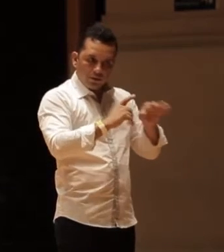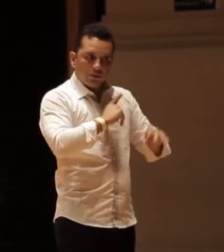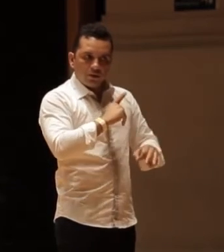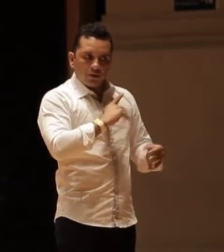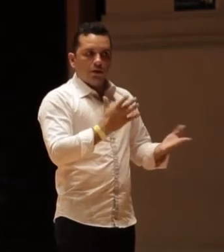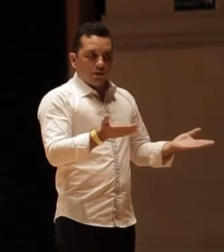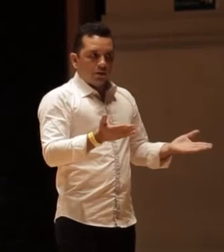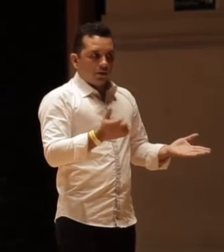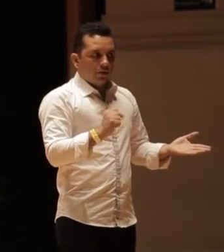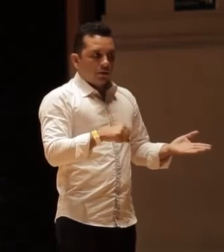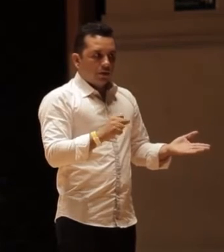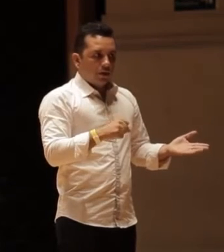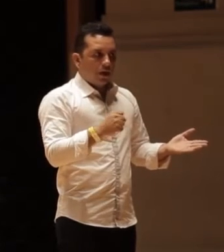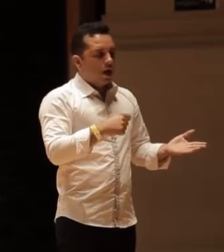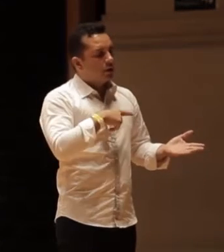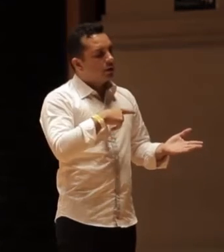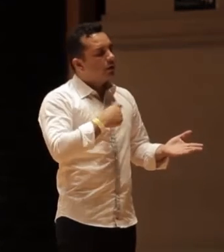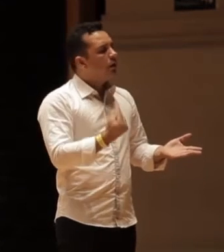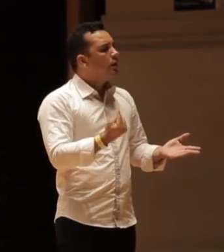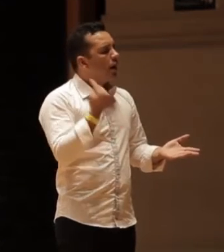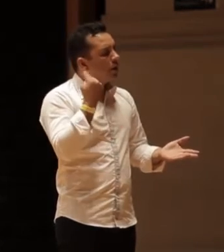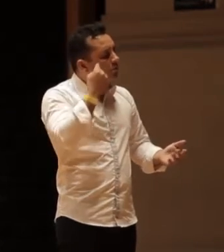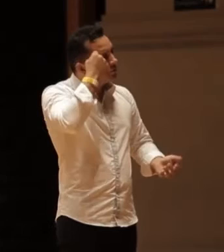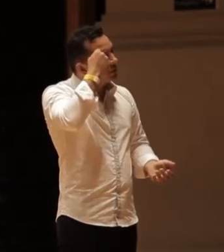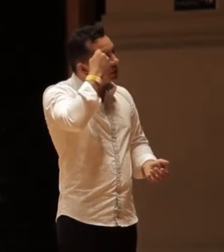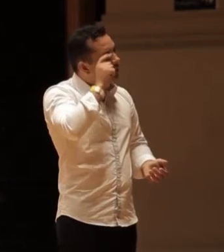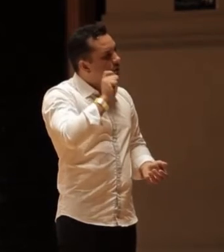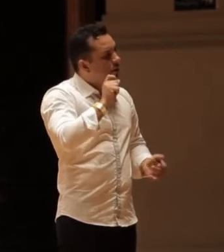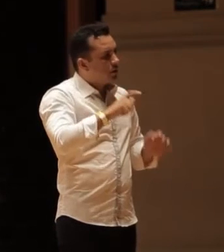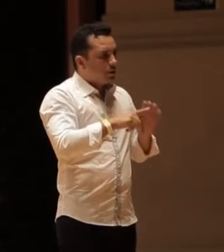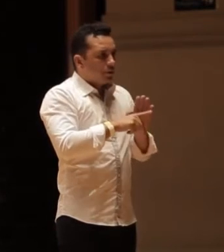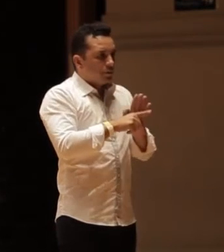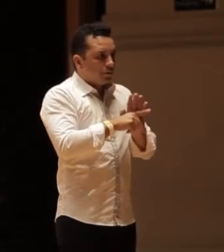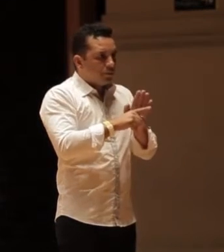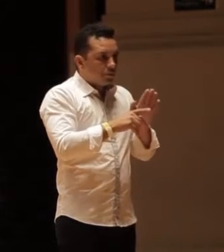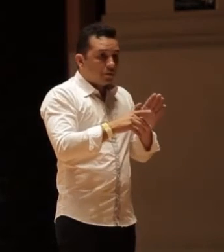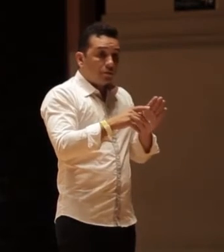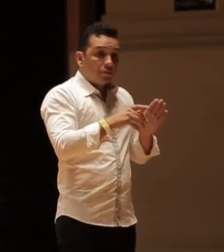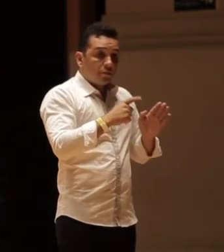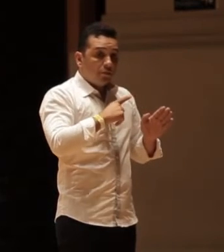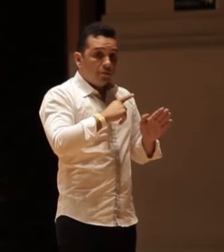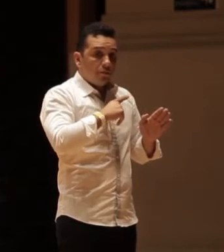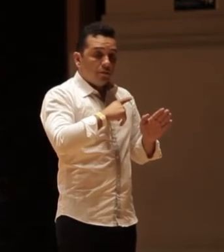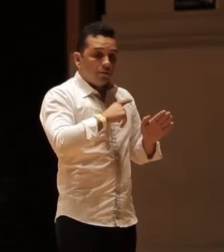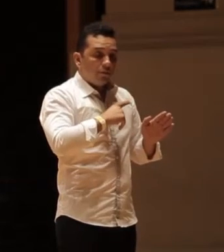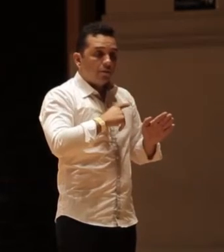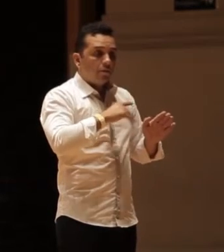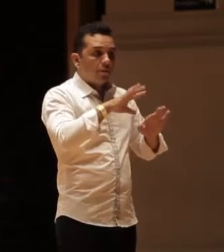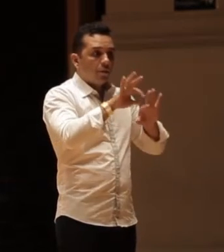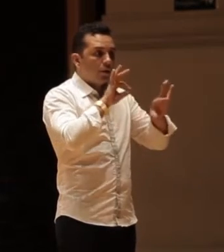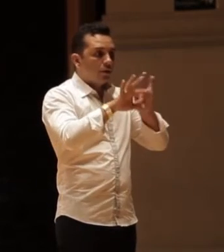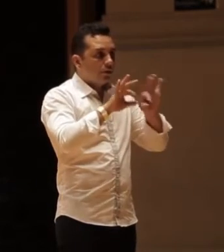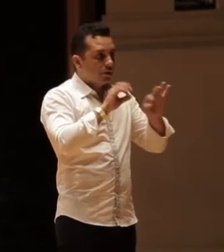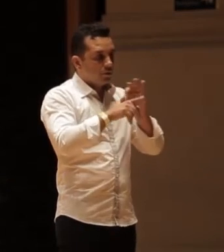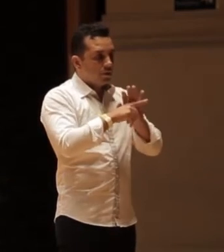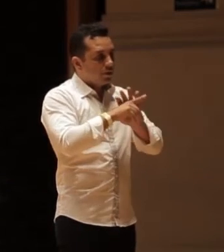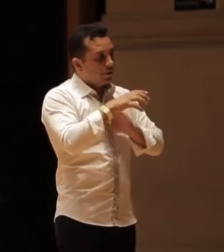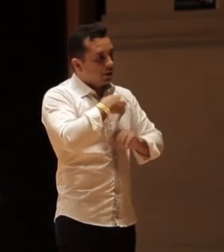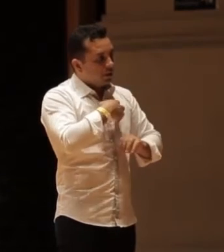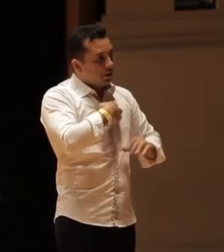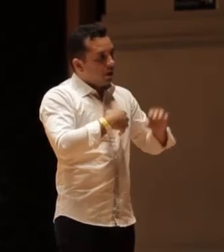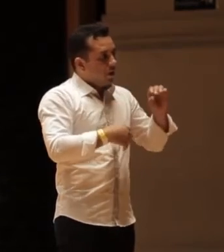e aí você tem o seguinte é o processo seletivo na bahia a oa oeste já